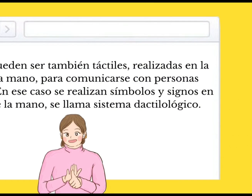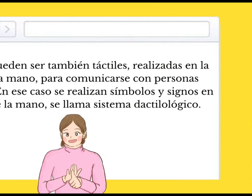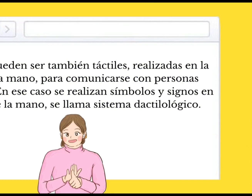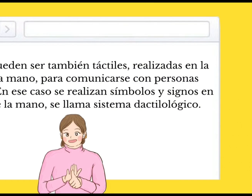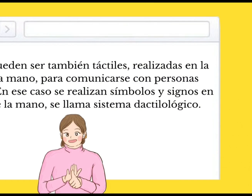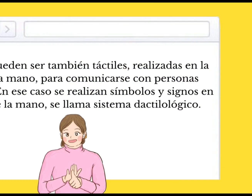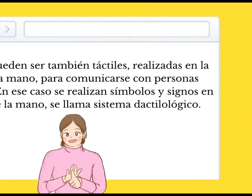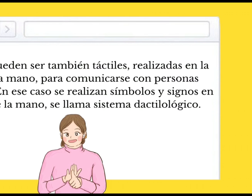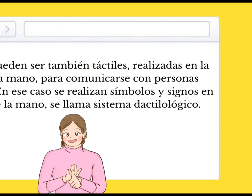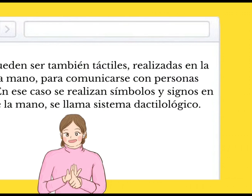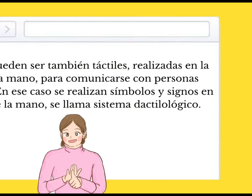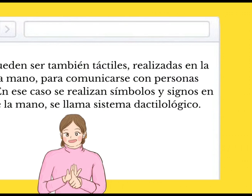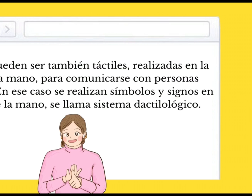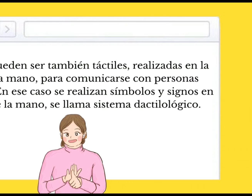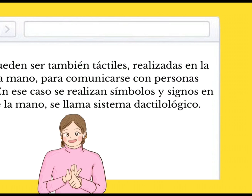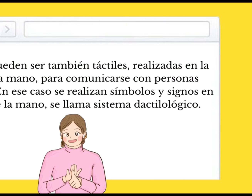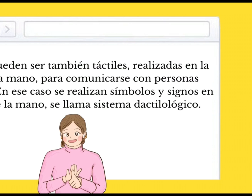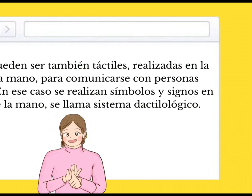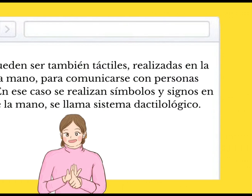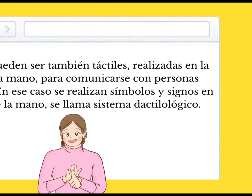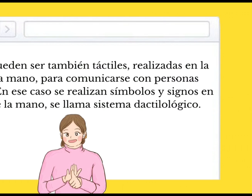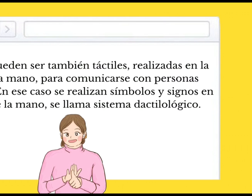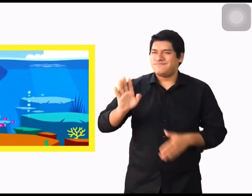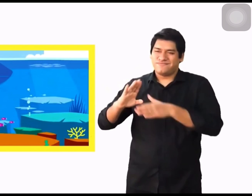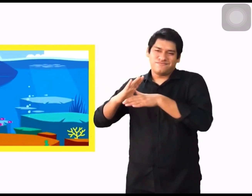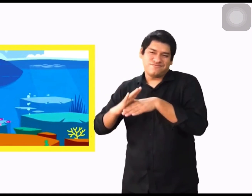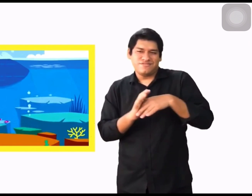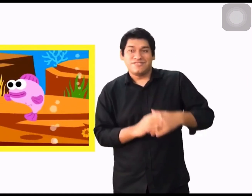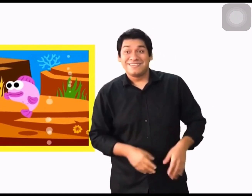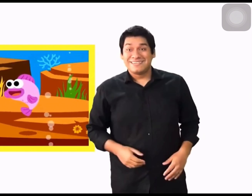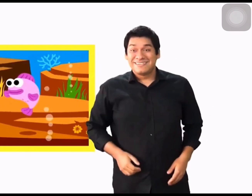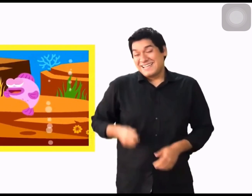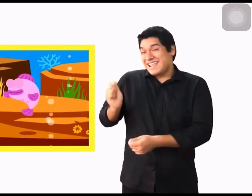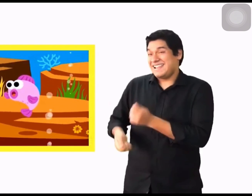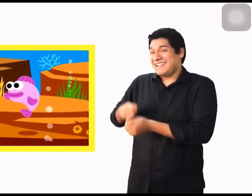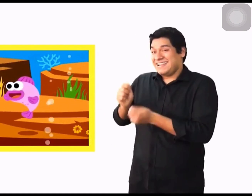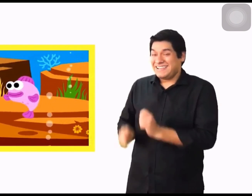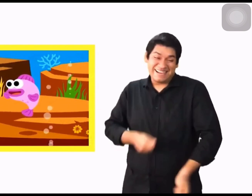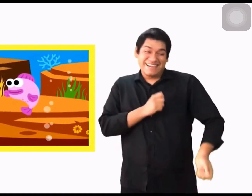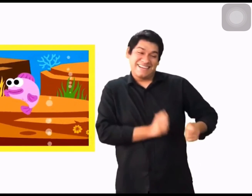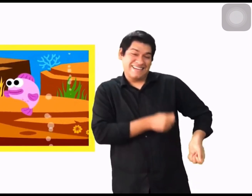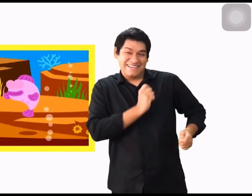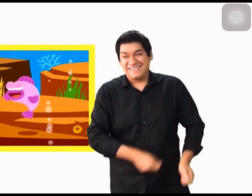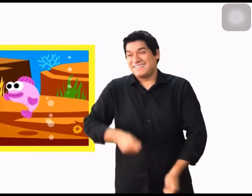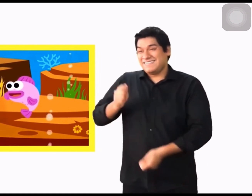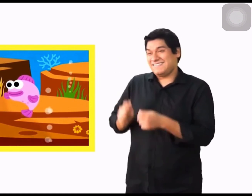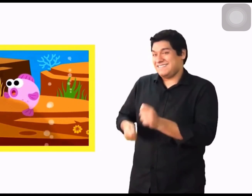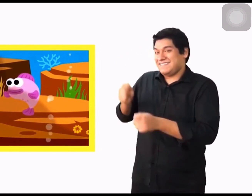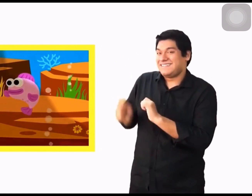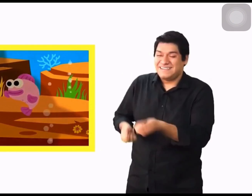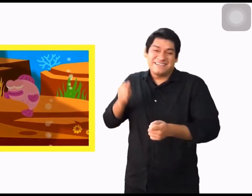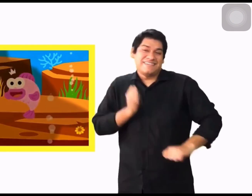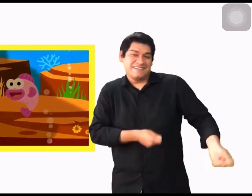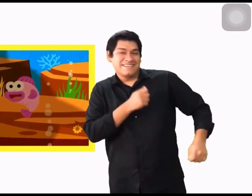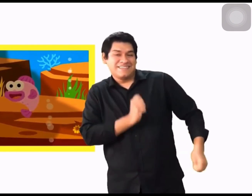gestos pueden ser también táctiles, realizados en la palma de la mano para comunicarse con personas sordas ciegas. En este